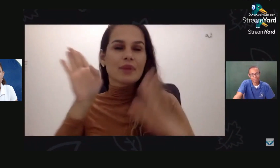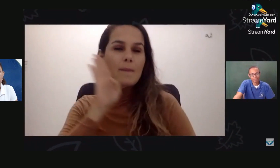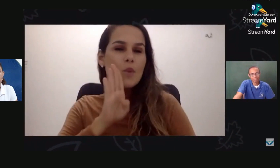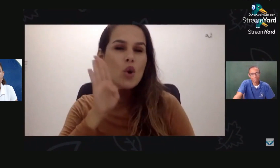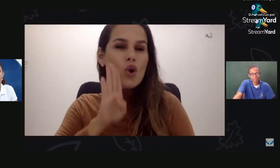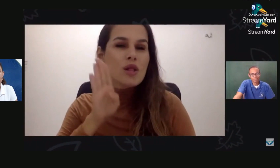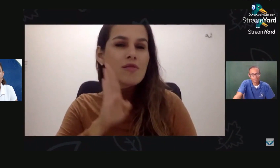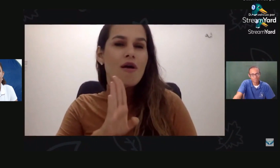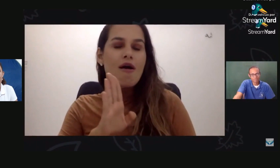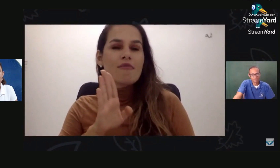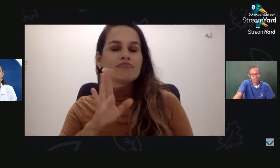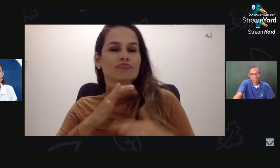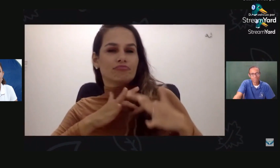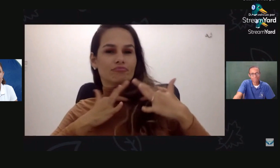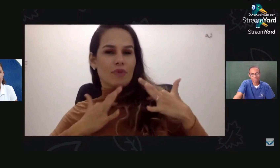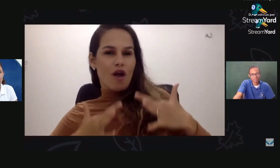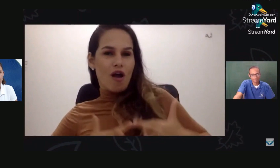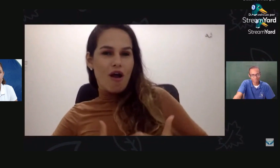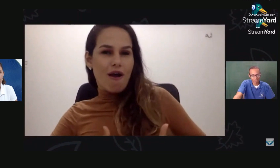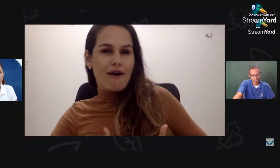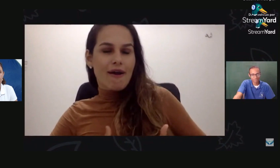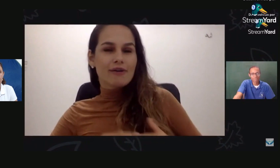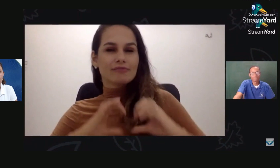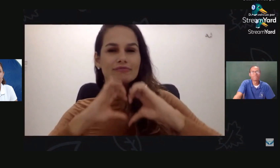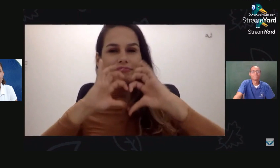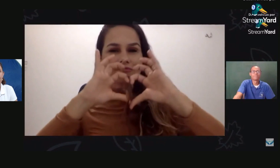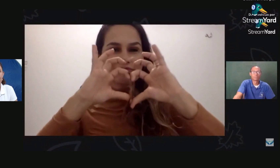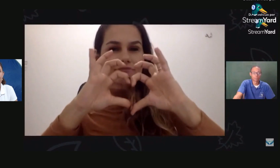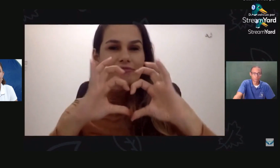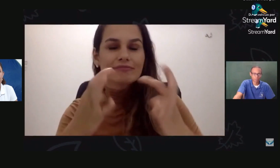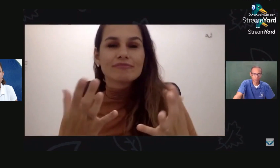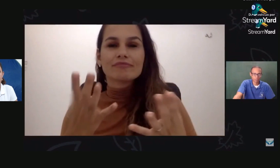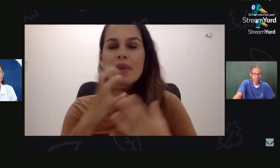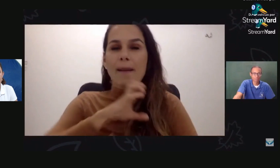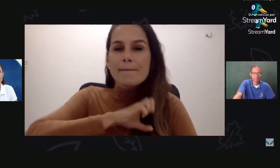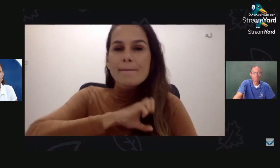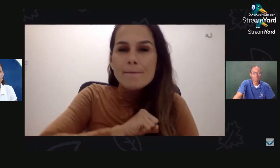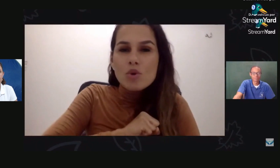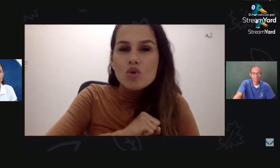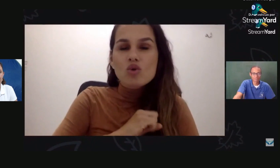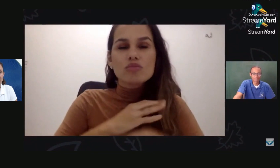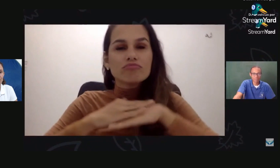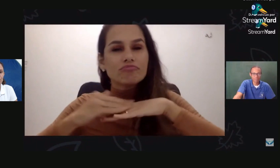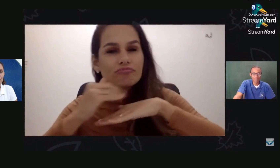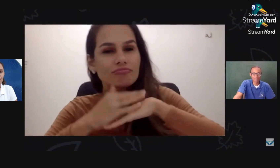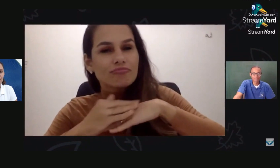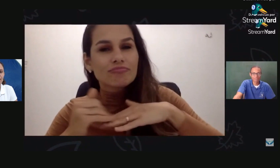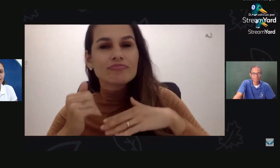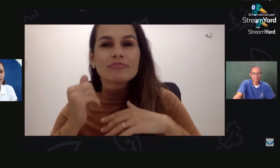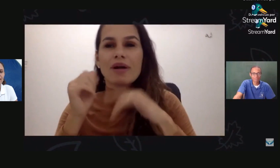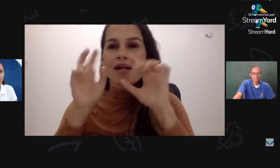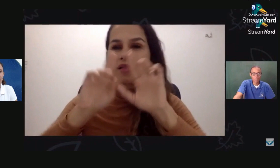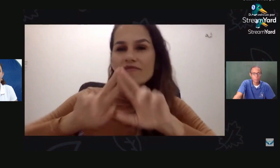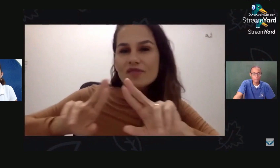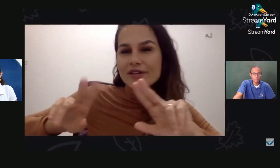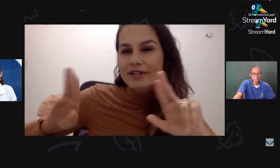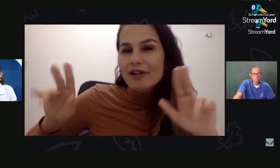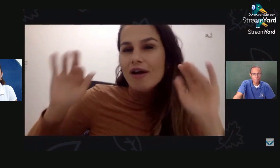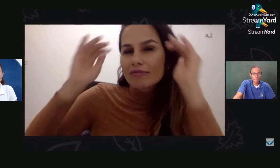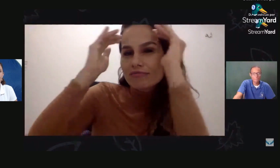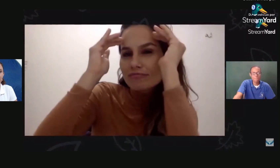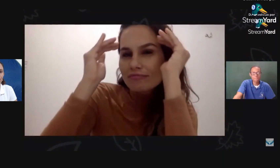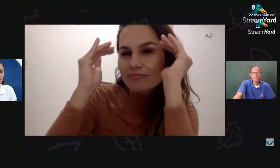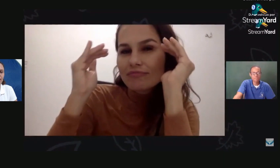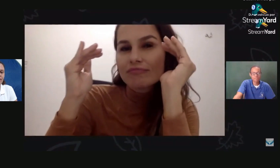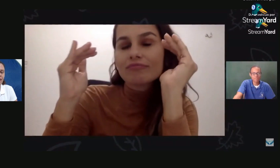cada um vai, né, reagir com as informações, vai abrir o coração, a mente, né, ter o carinho, ter